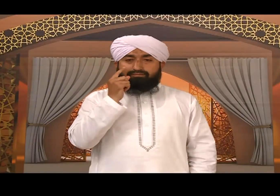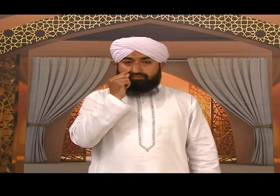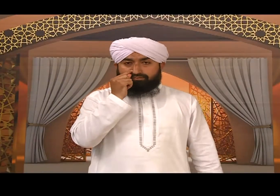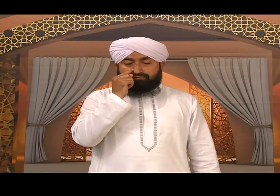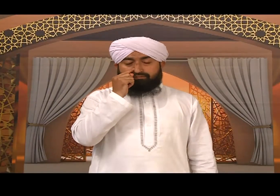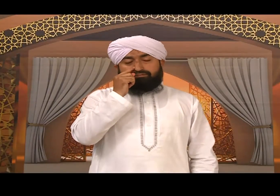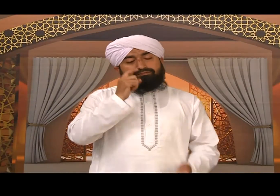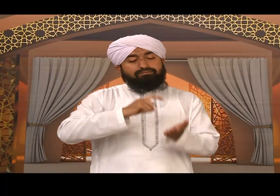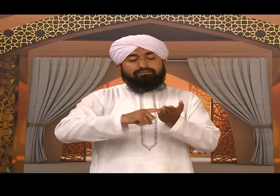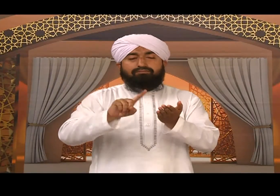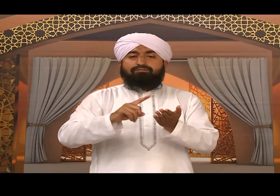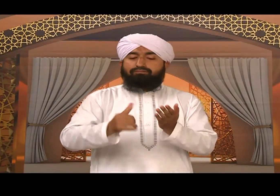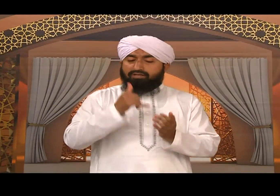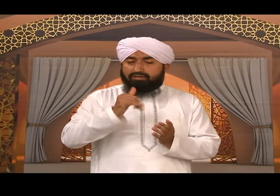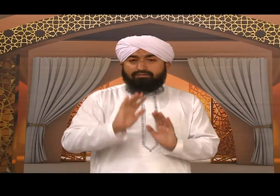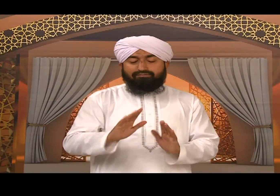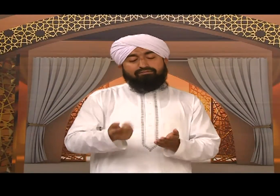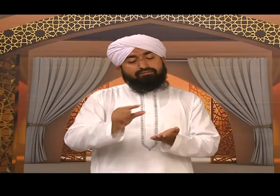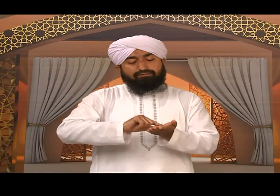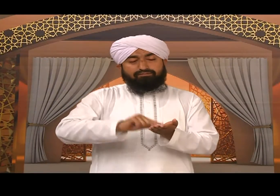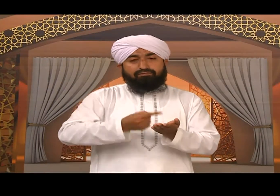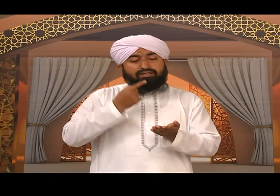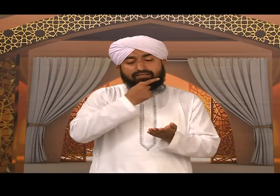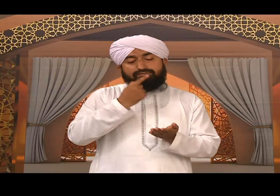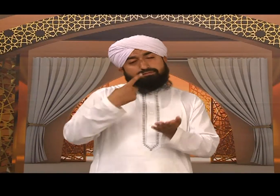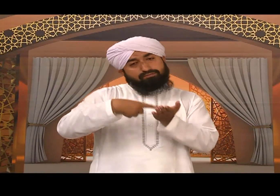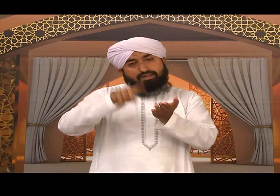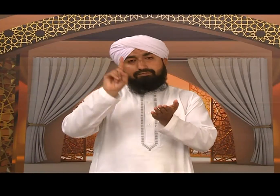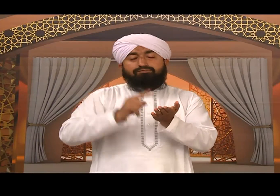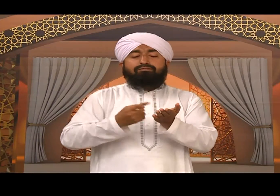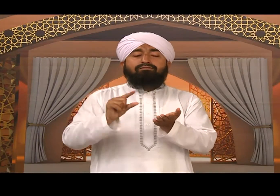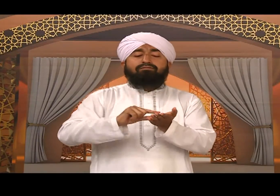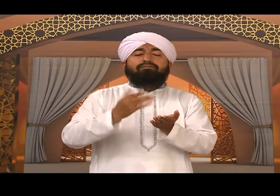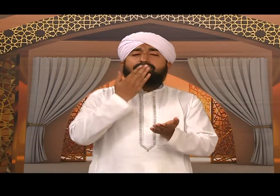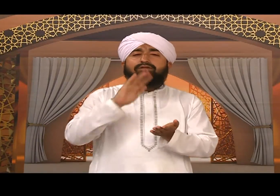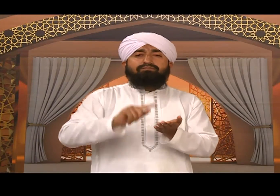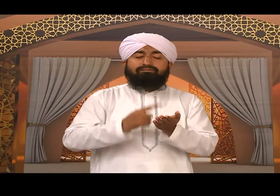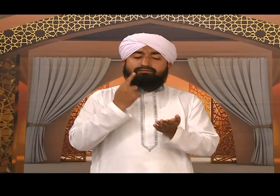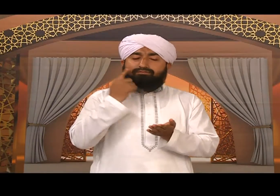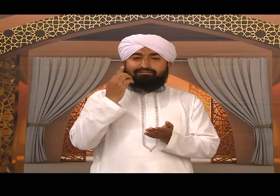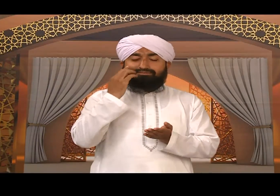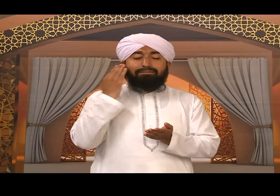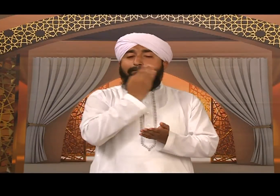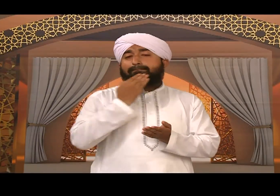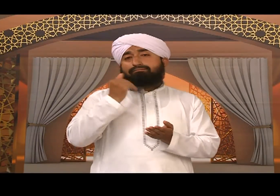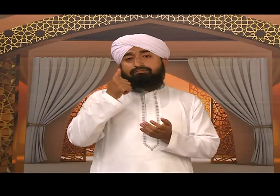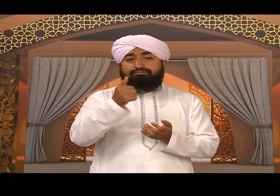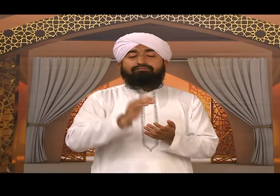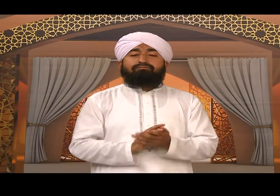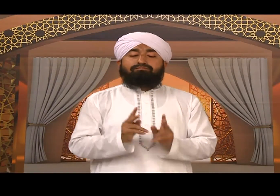کے لیے مسواک موجود ہو جب بھی مسی کافی ہے۔ مسی ایک قسم کا منجن جسے عورت بطور سنگھار استعمال